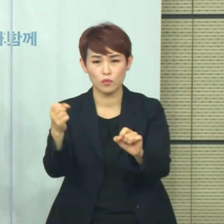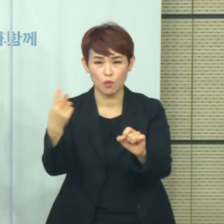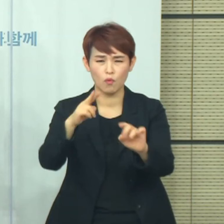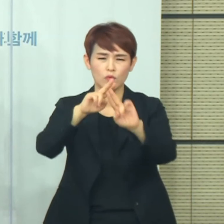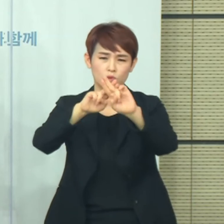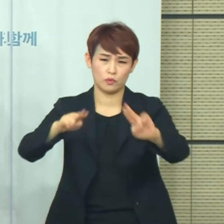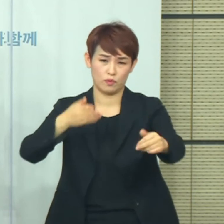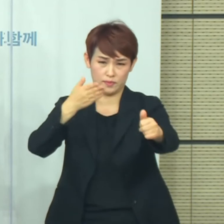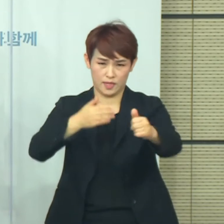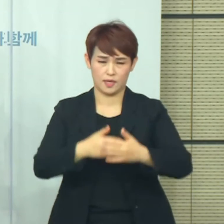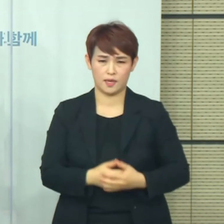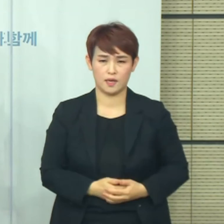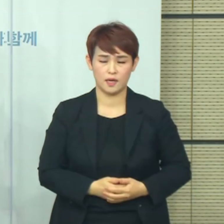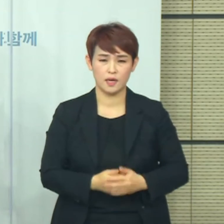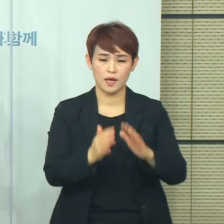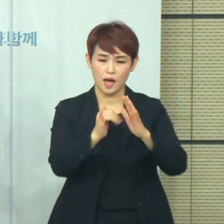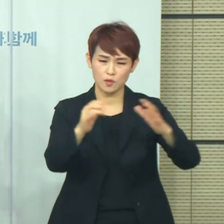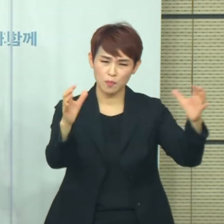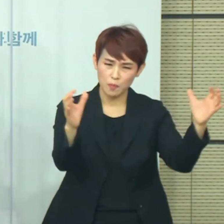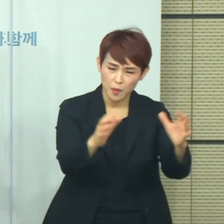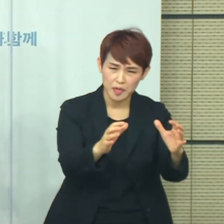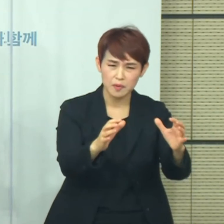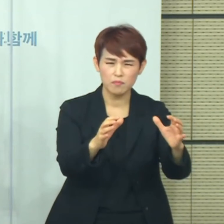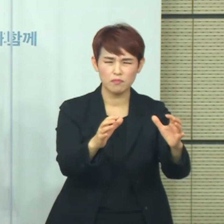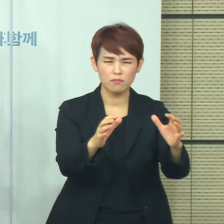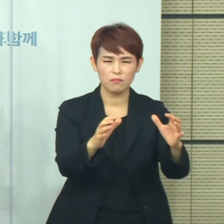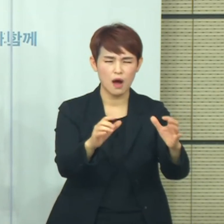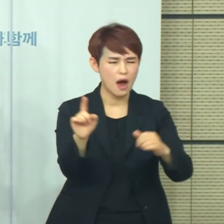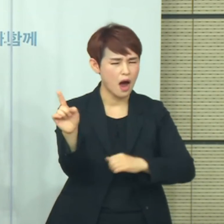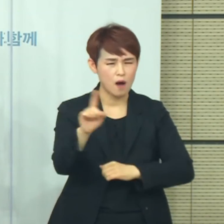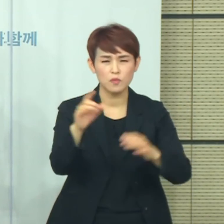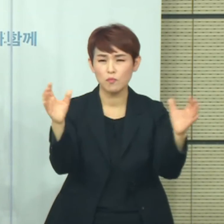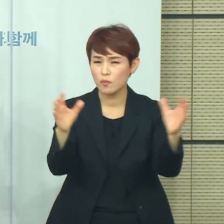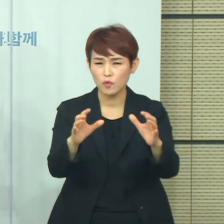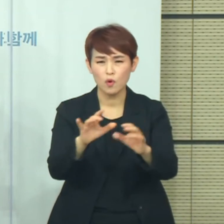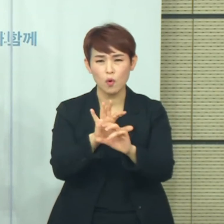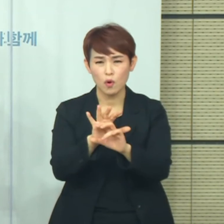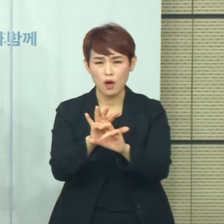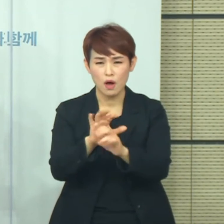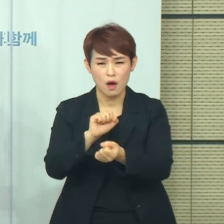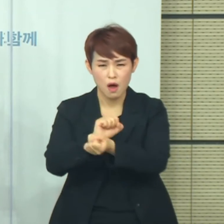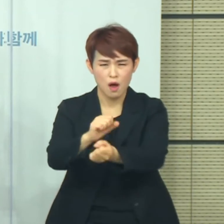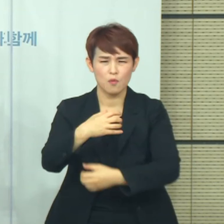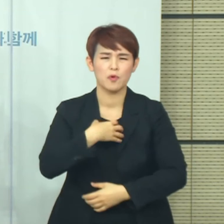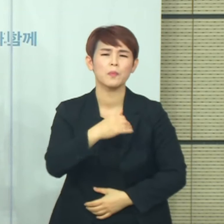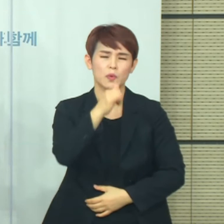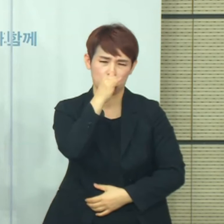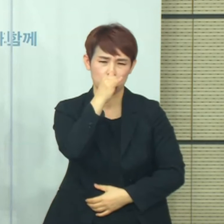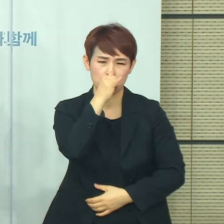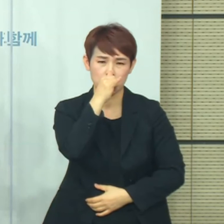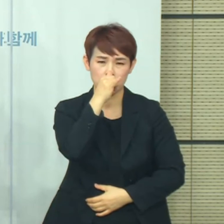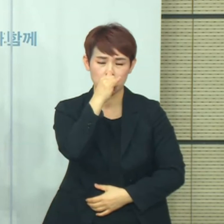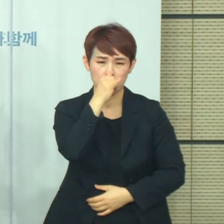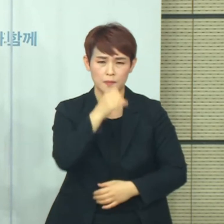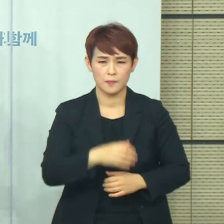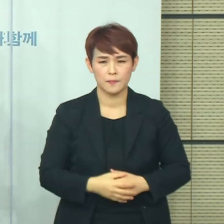바랍니다. 가족 모임을 포함하여 그 어떤 모임도 코로나19의 위험성으로부터 예외가 될 수는